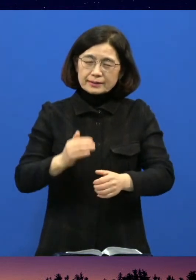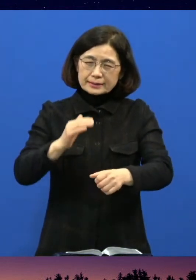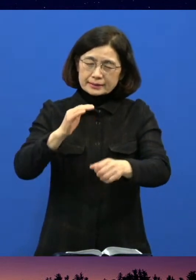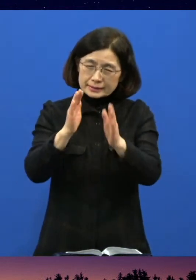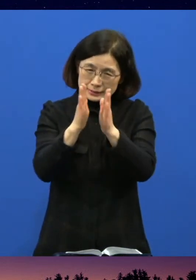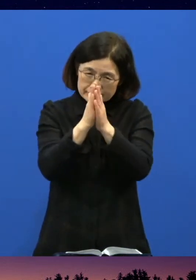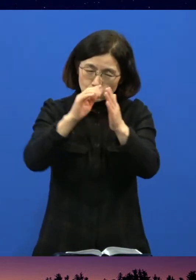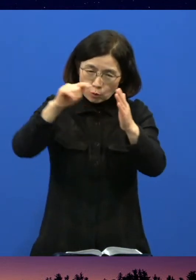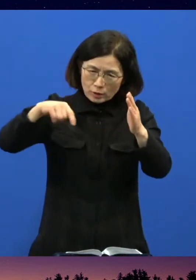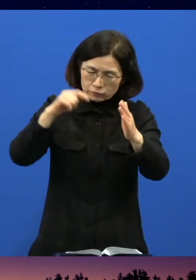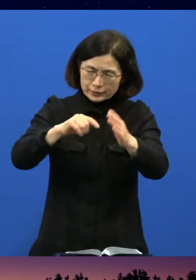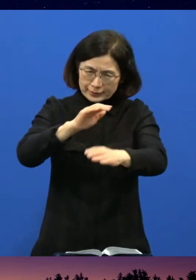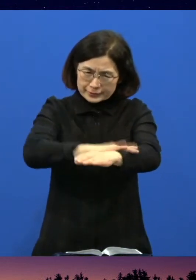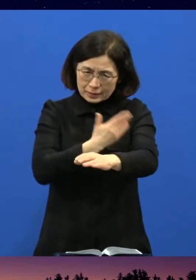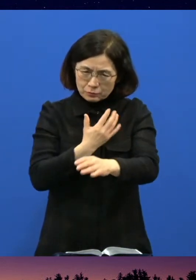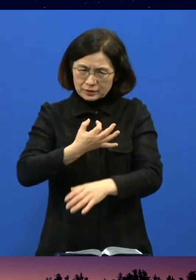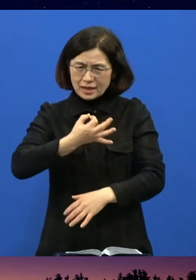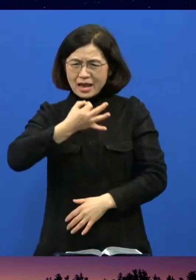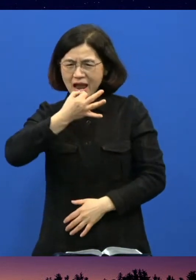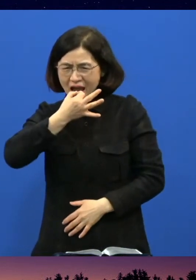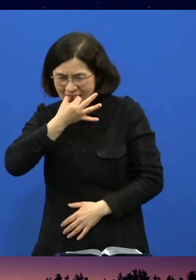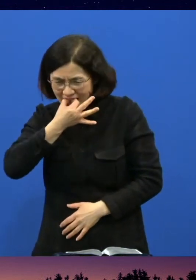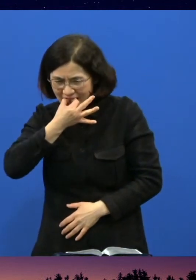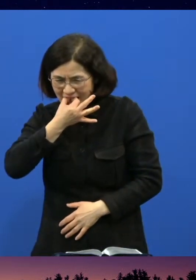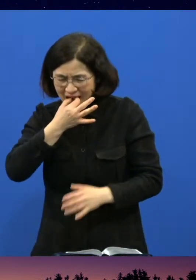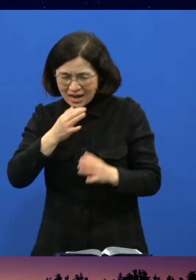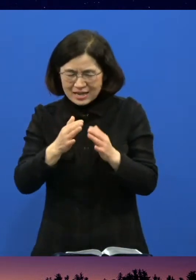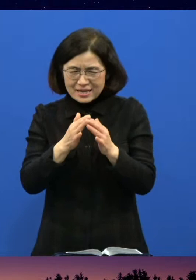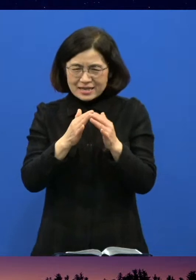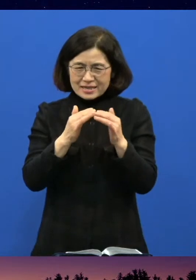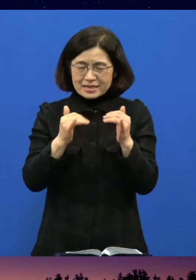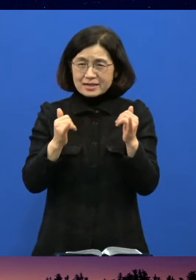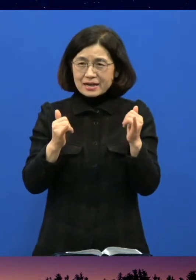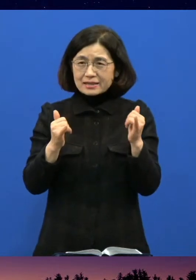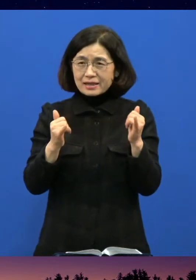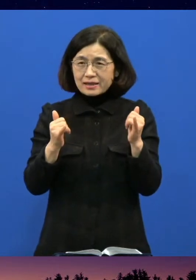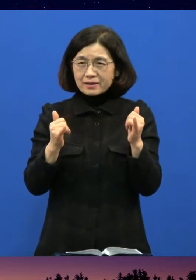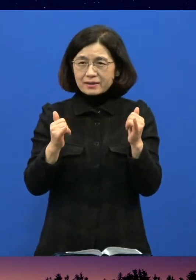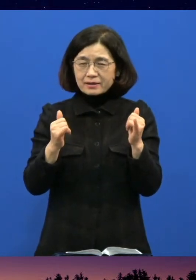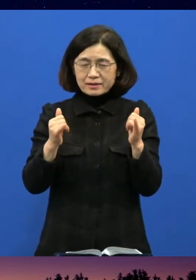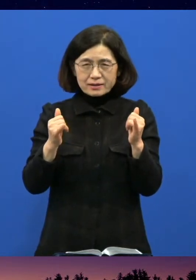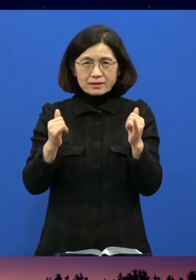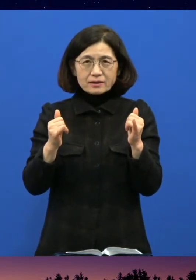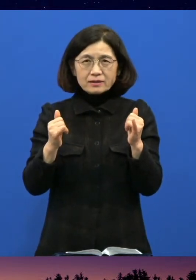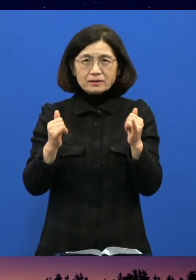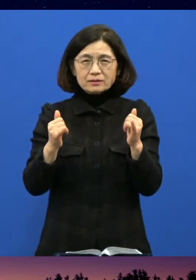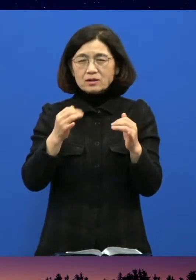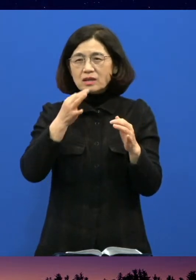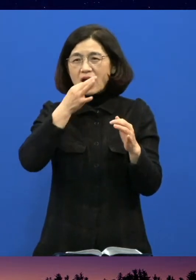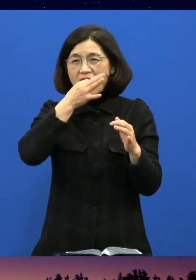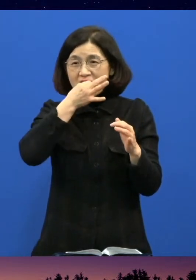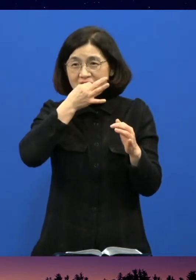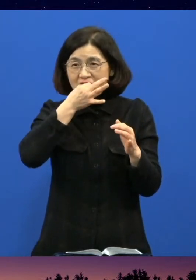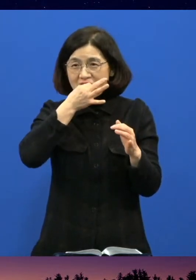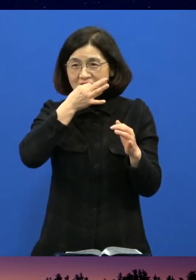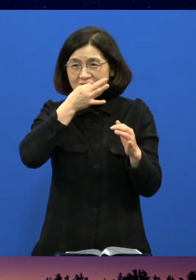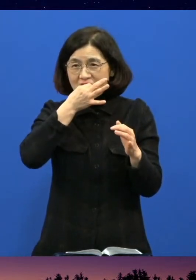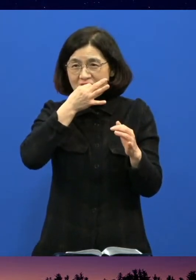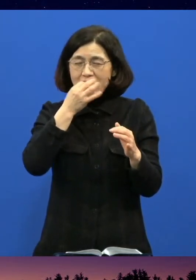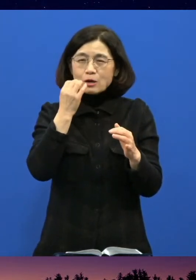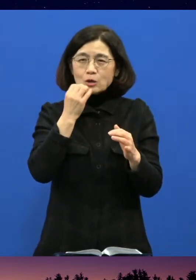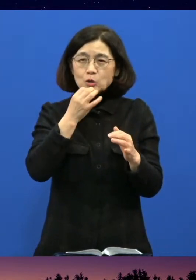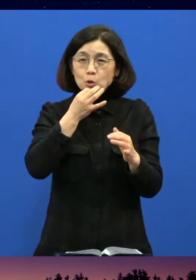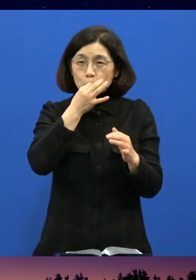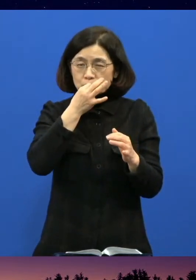그런 욕심이나 인간적 욕망이나 이기심이나 잘못된 동기에서 나오는 모든 그런 기도들을, 정욕적인